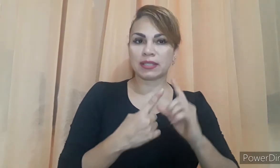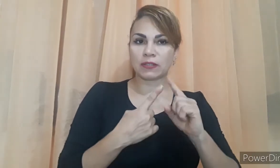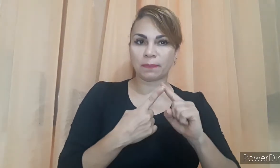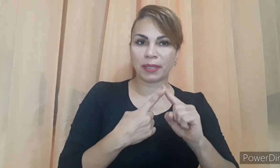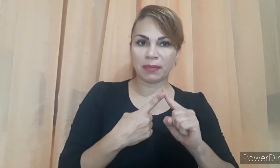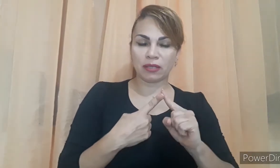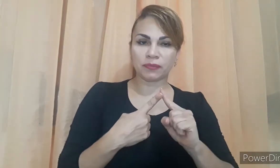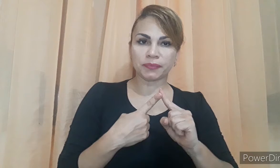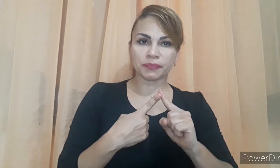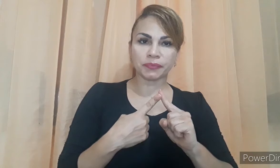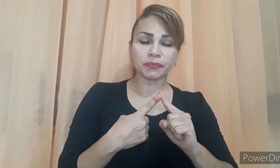eles: primeiro,